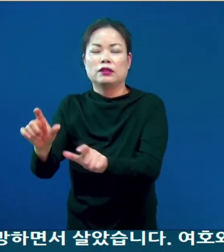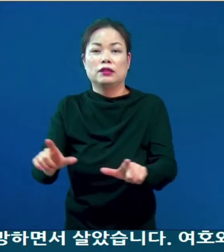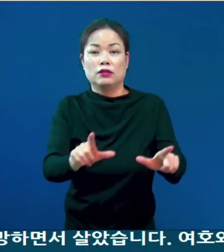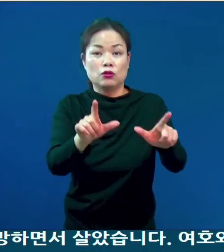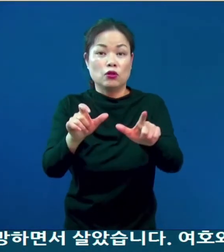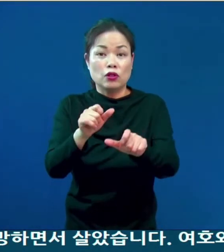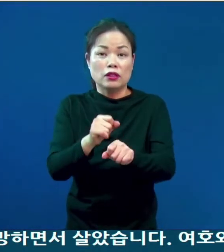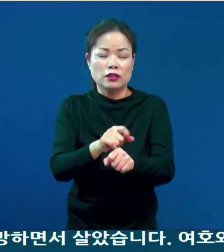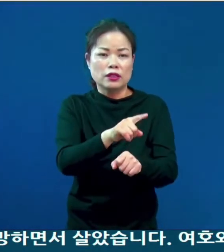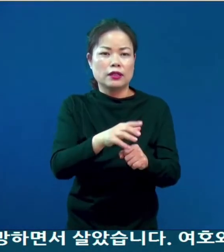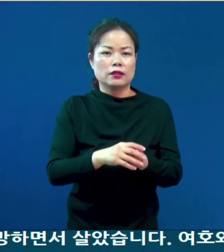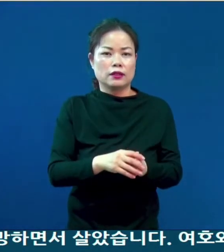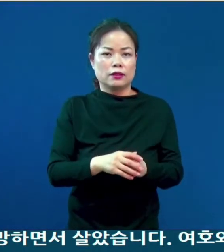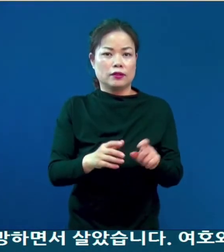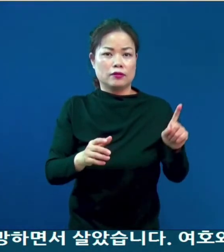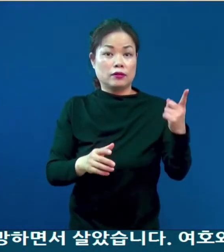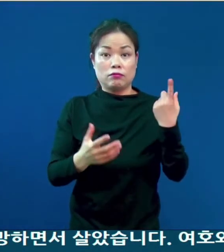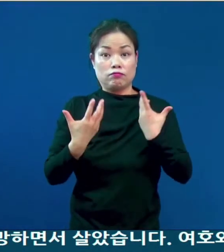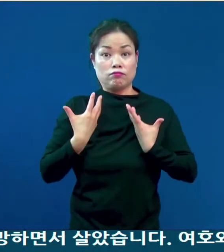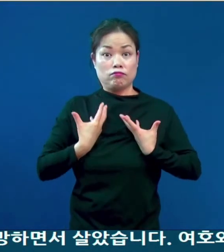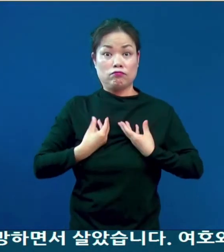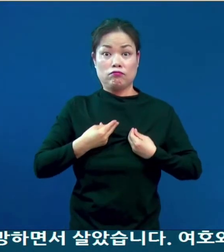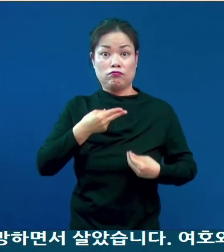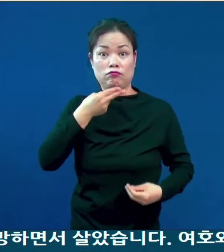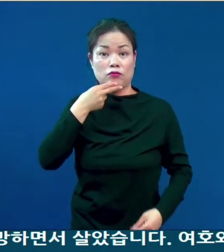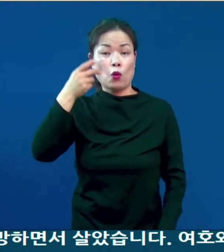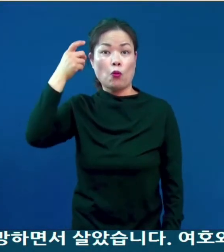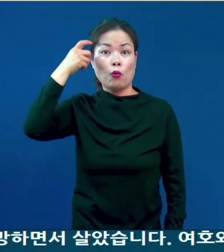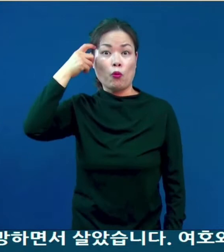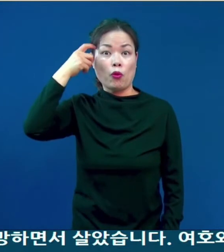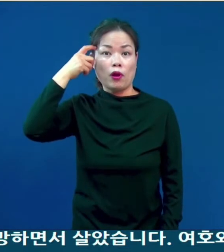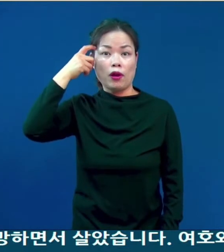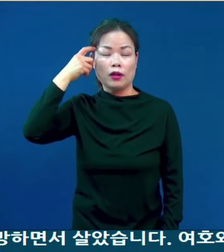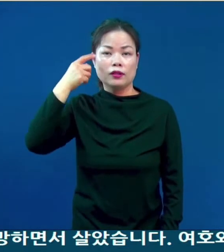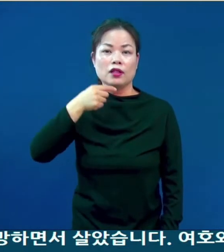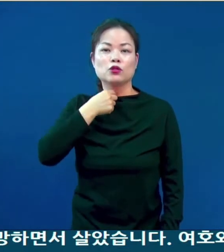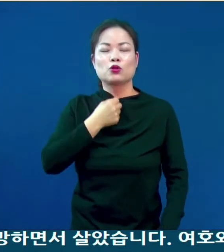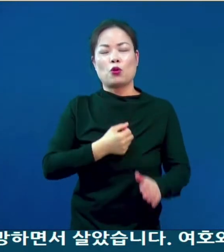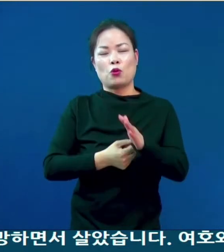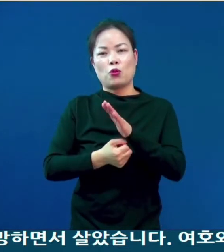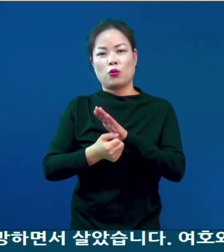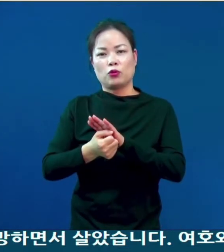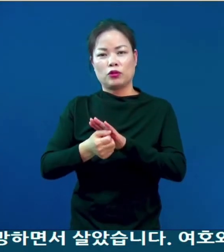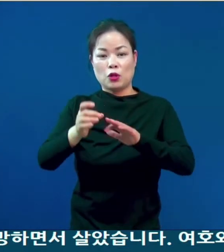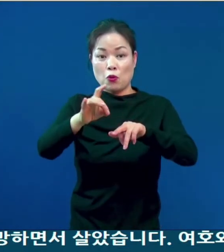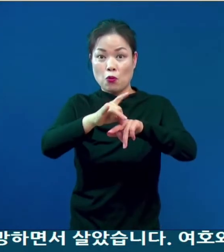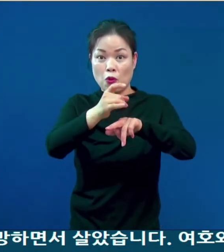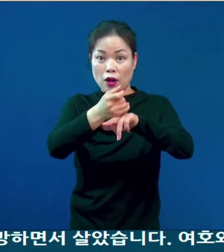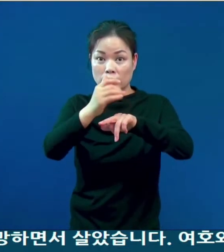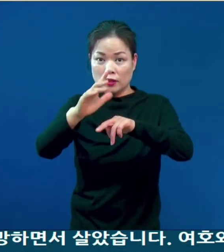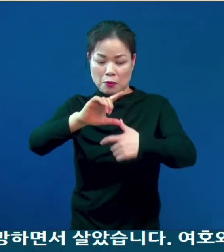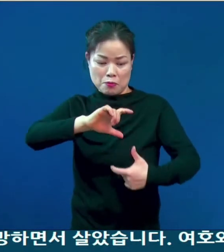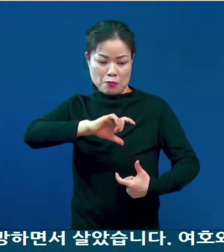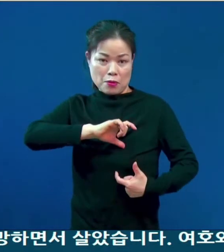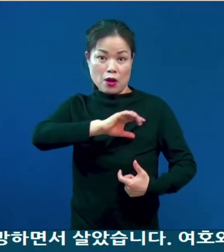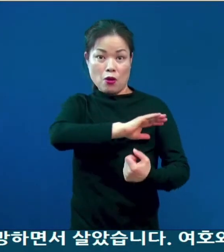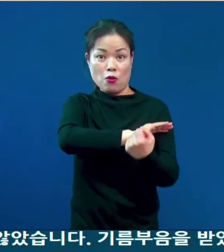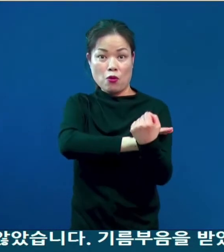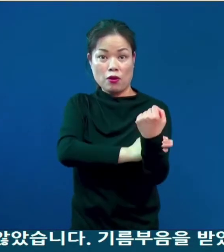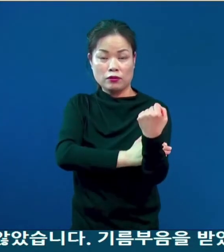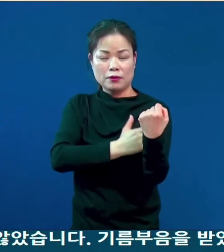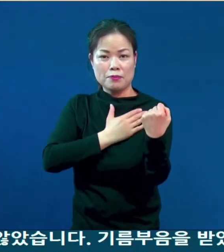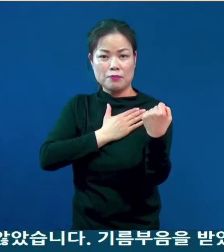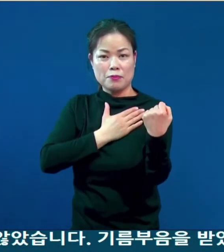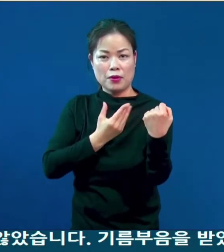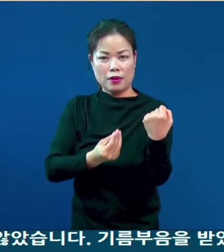됐지만 다윗은 낙심하지 않을 수 있었습니다. 왜냐하면 그의 소원이 왕이 되어서 명예와 권력과